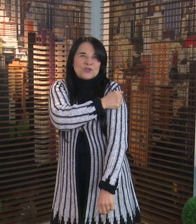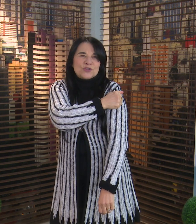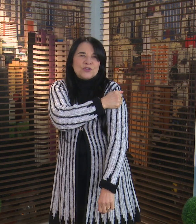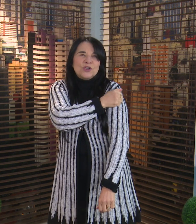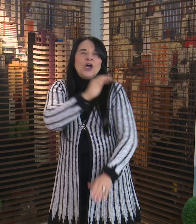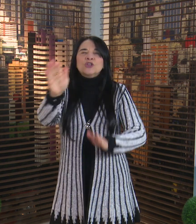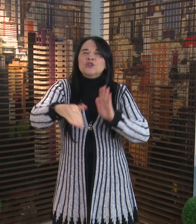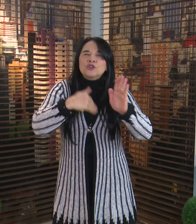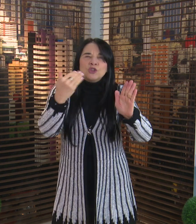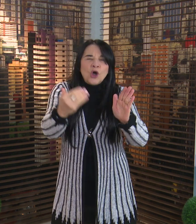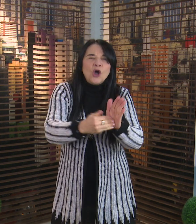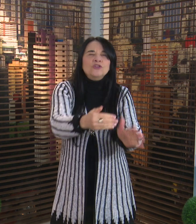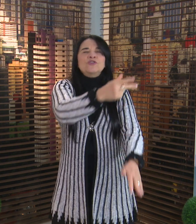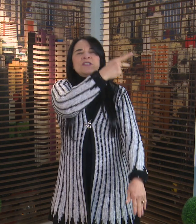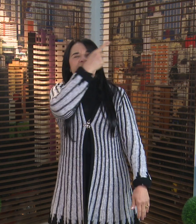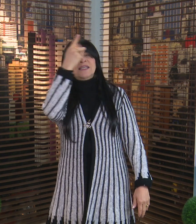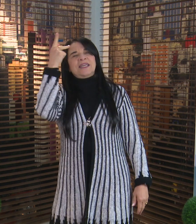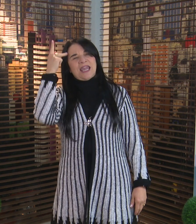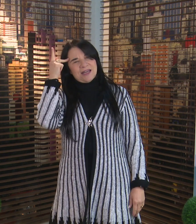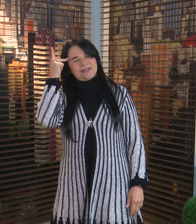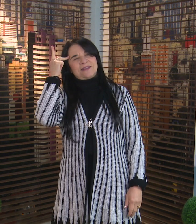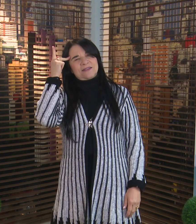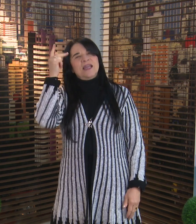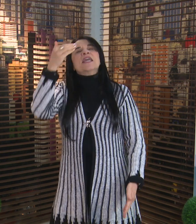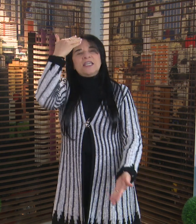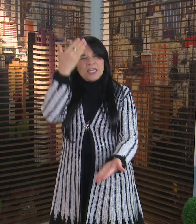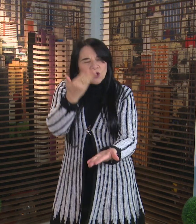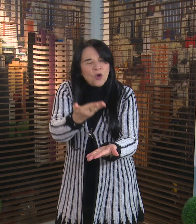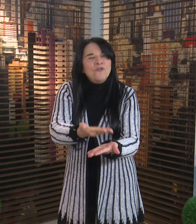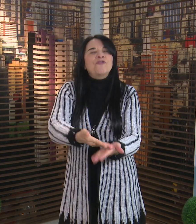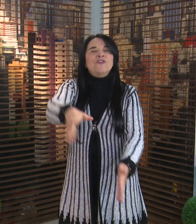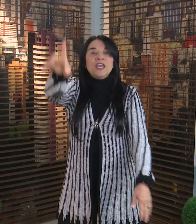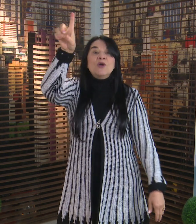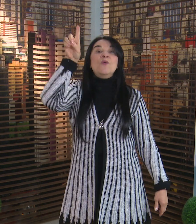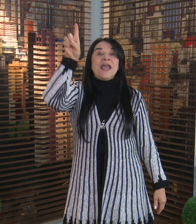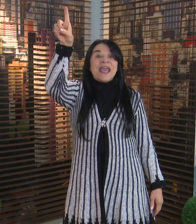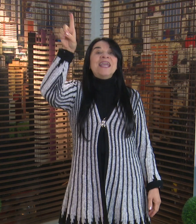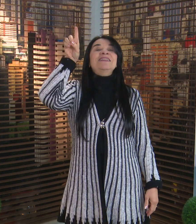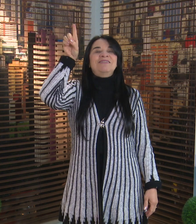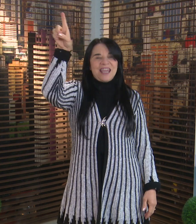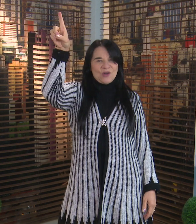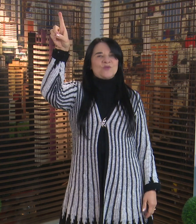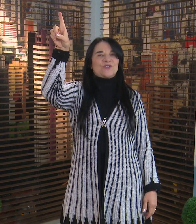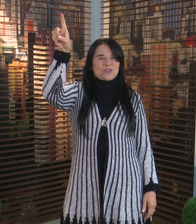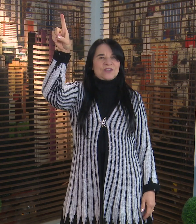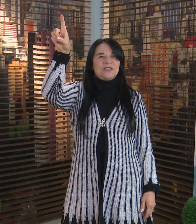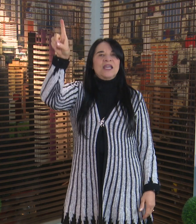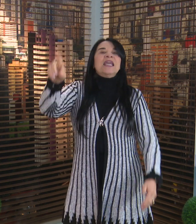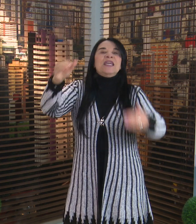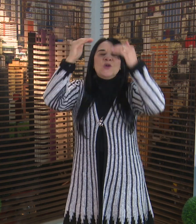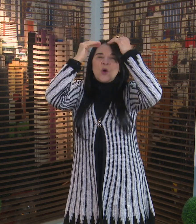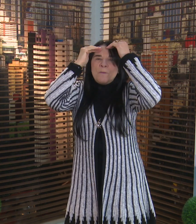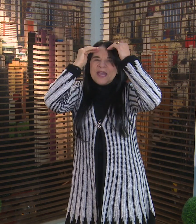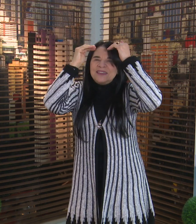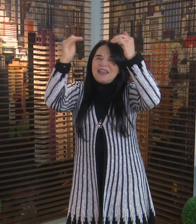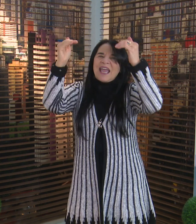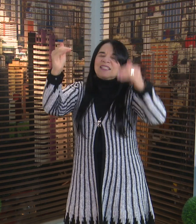Alunos, todos aqueles que confiam em Deus e obedecem